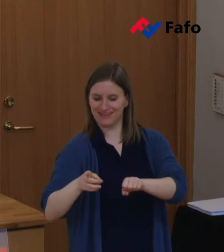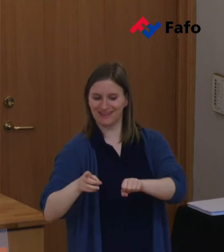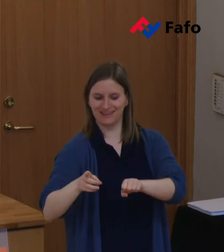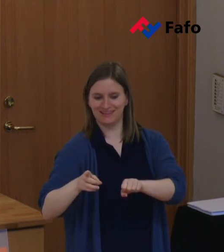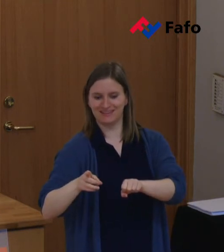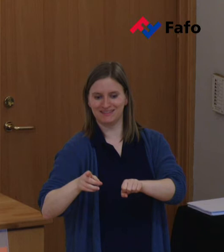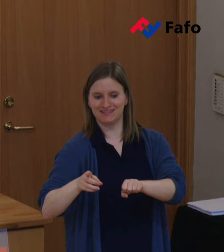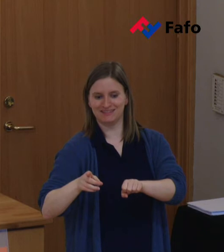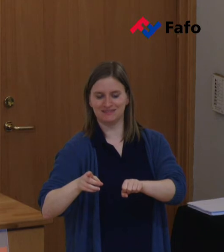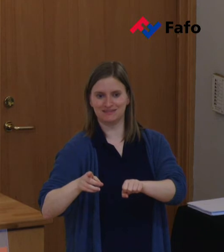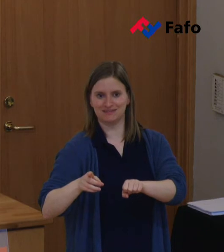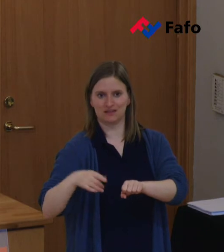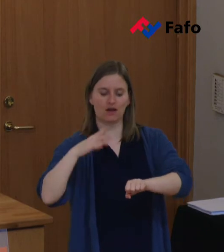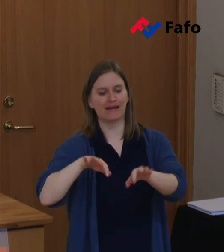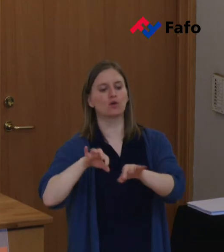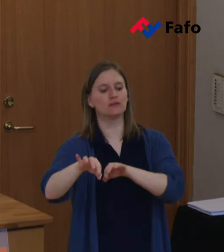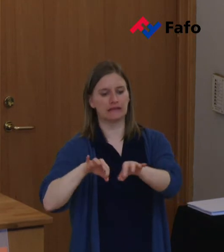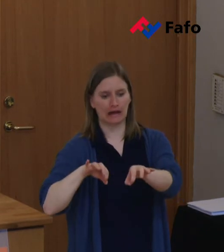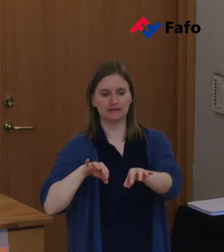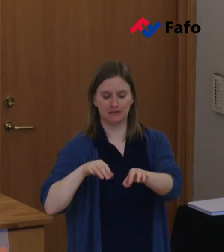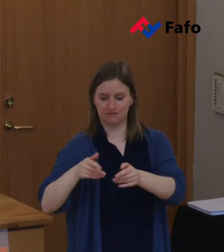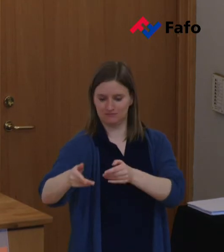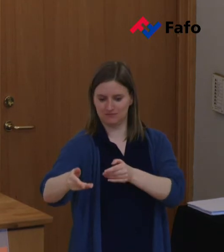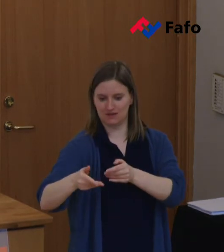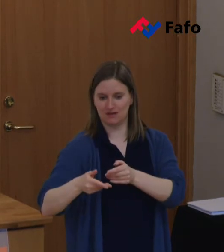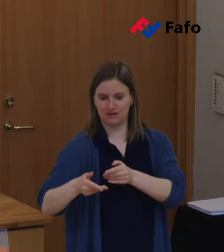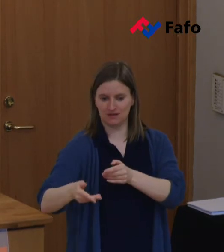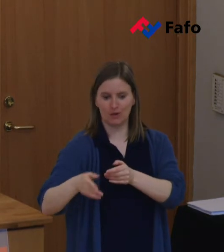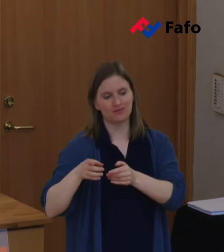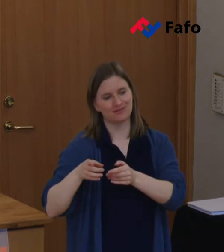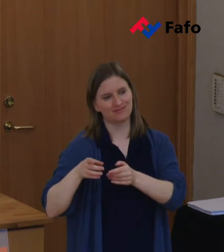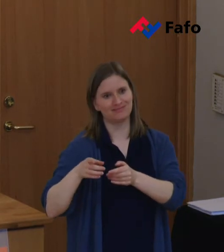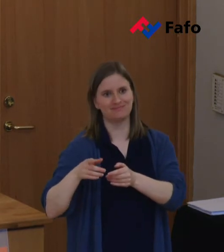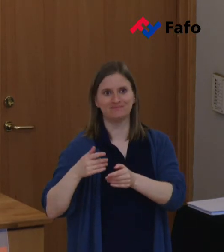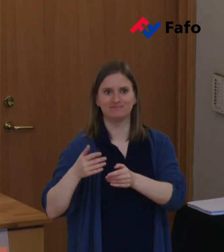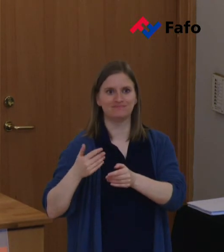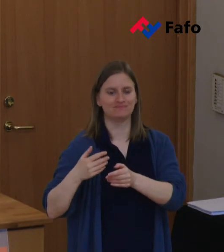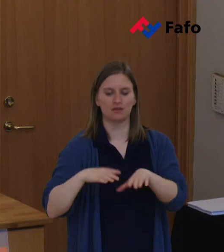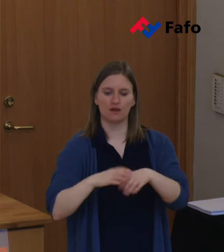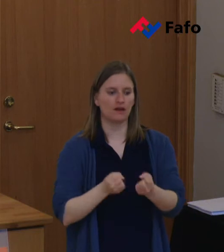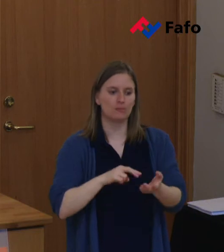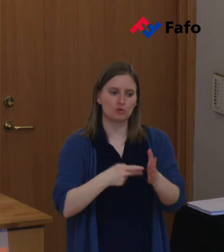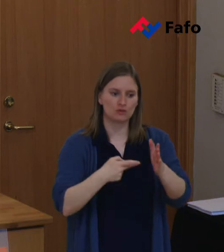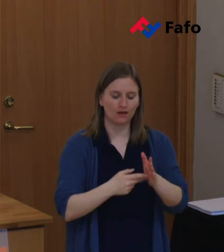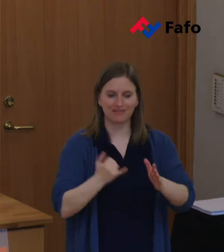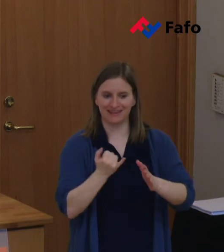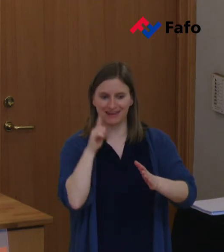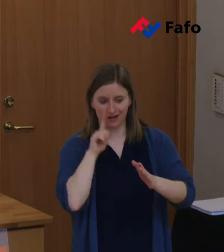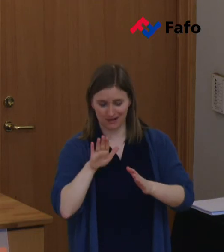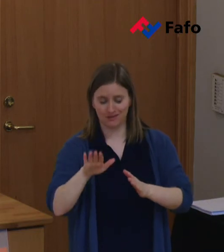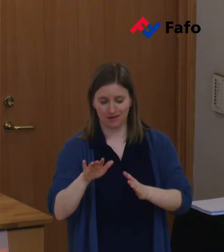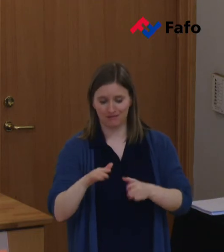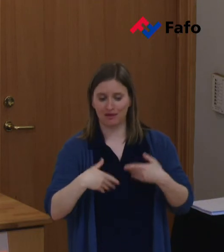grad skal opptre koordinert. Og det altså hele prosjektet til Inge-Lise viser jo